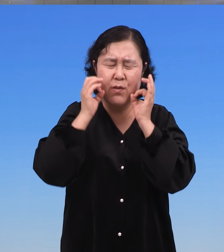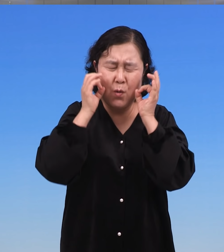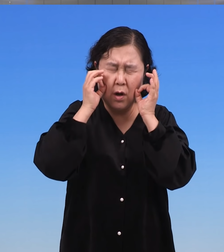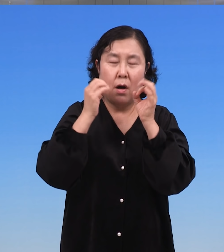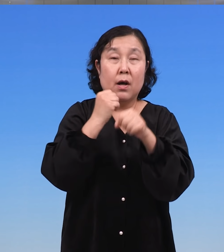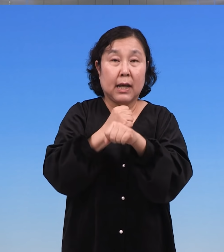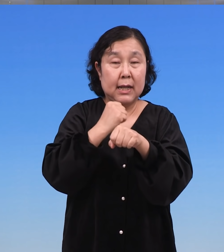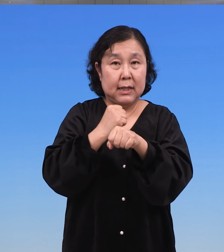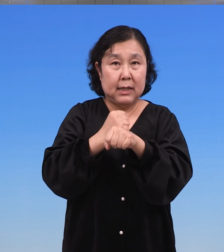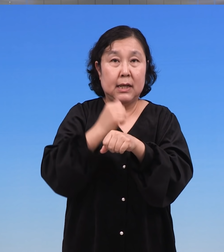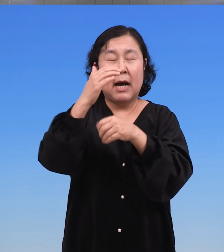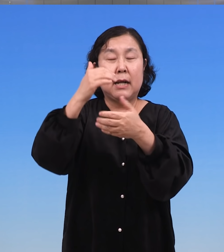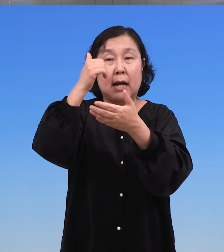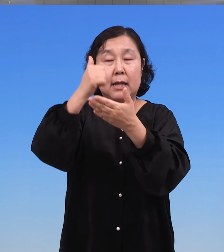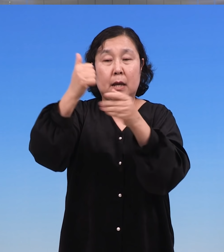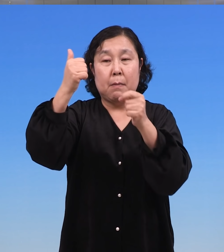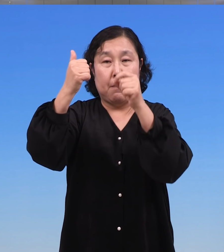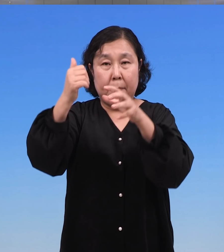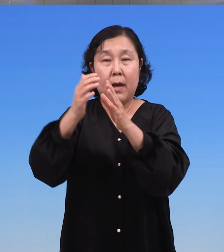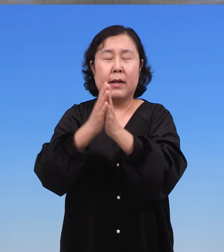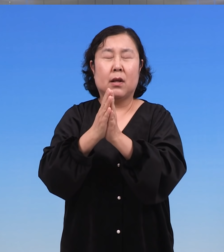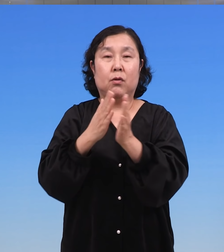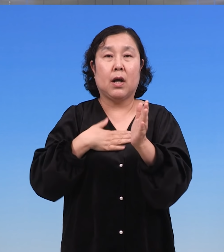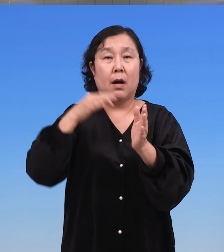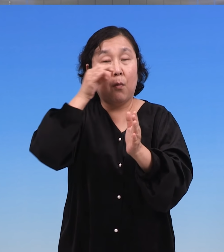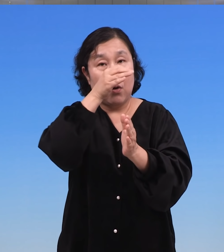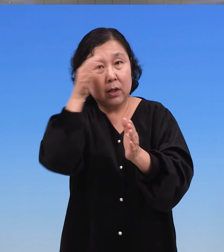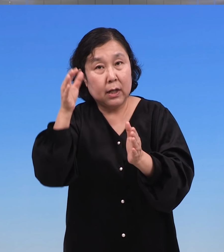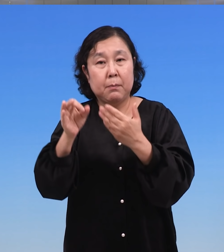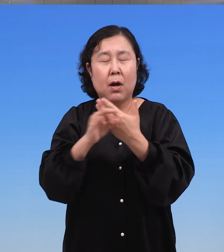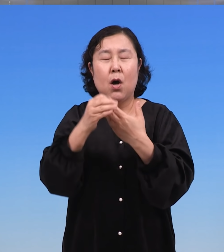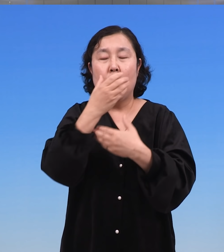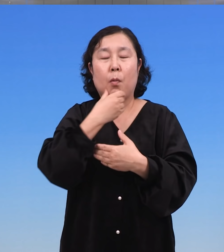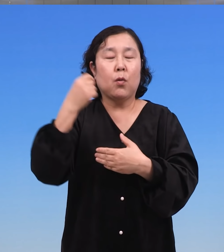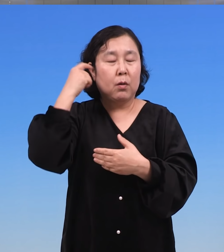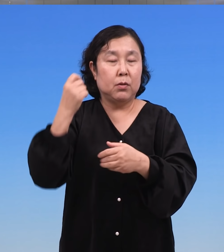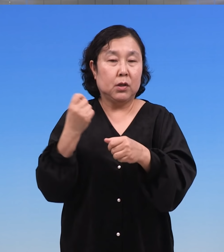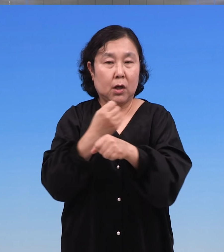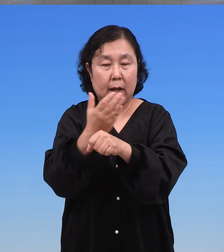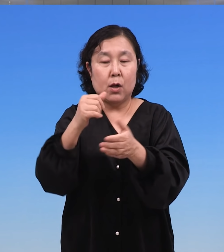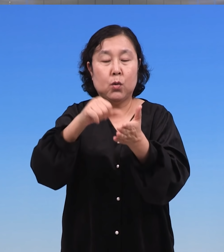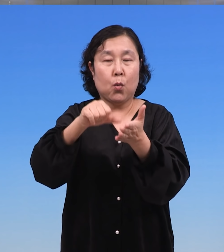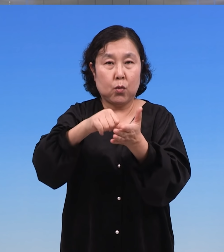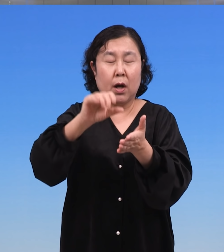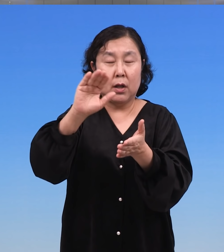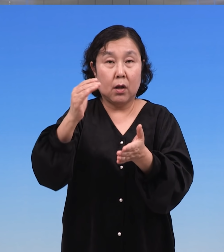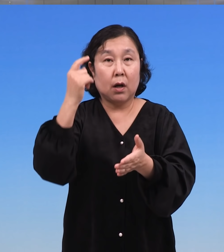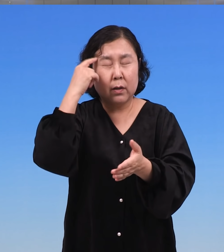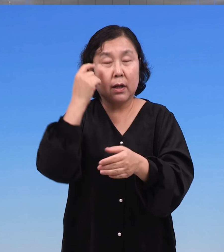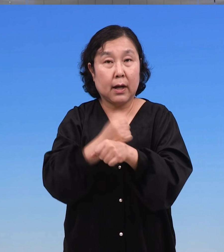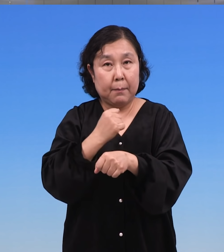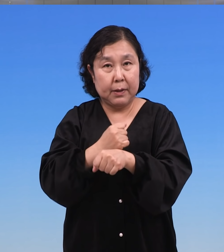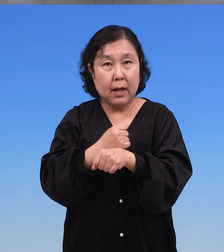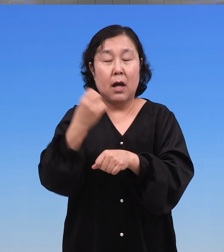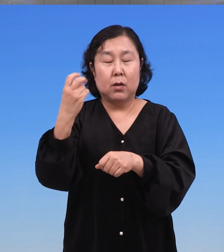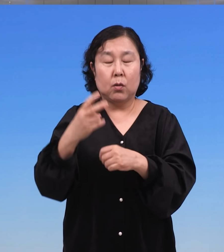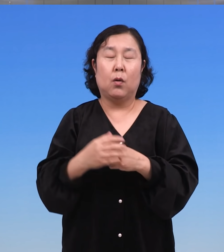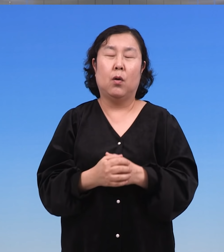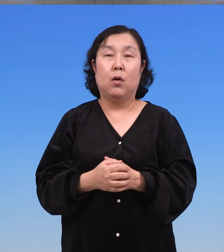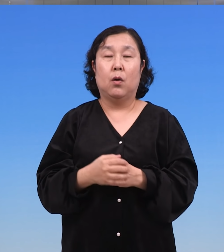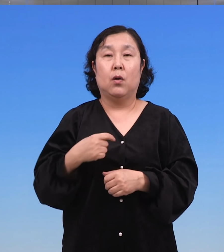때 이것이 복음을 증거하는 도구가 되고 재료가 될 줄로 믿습니다. 그런가 하면은 교회적으로도 이런